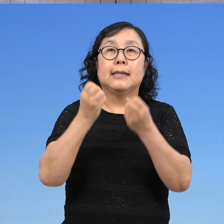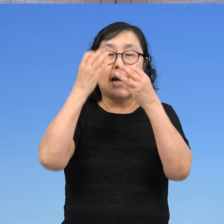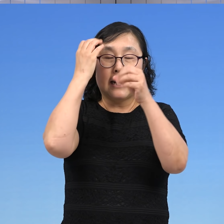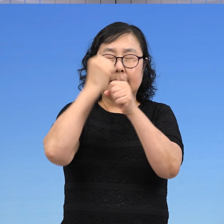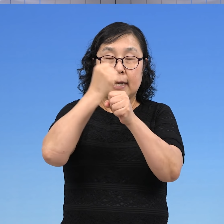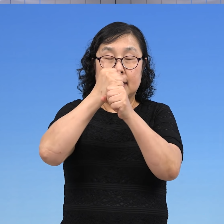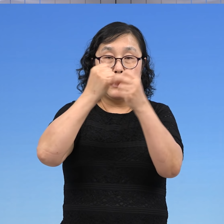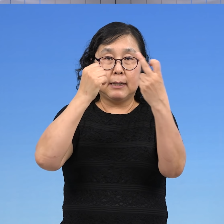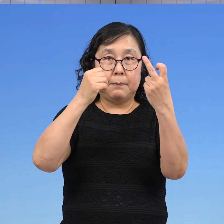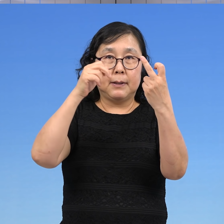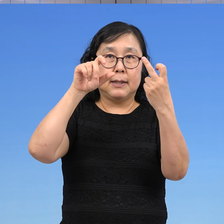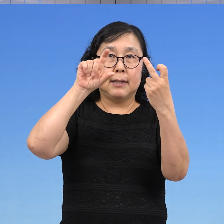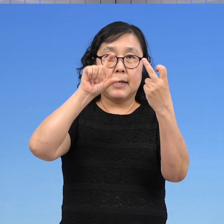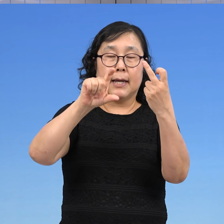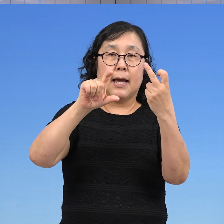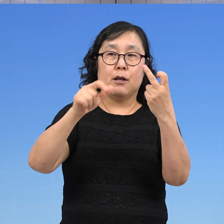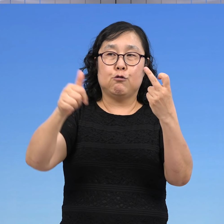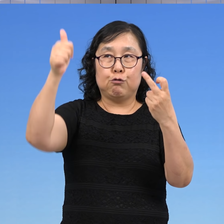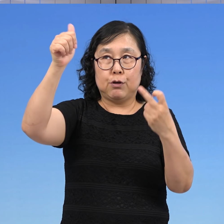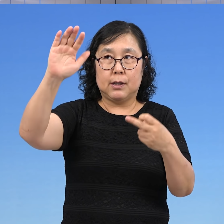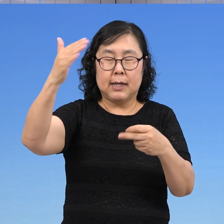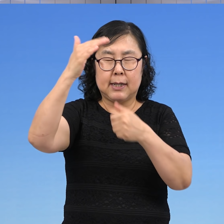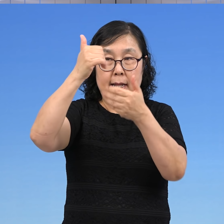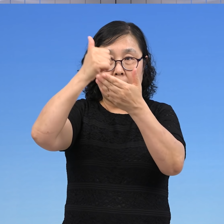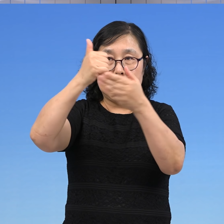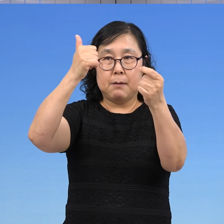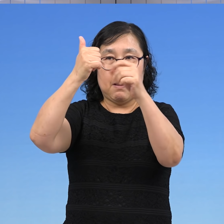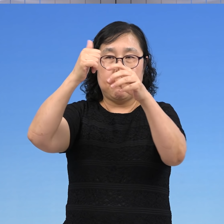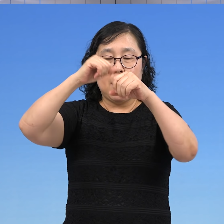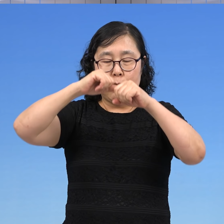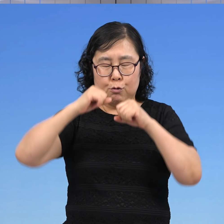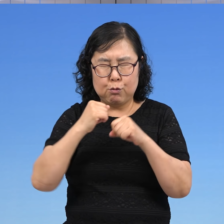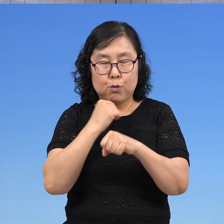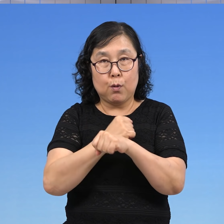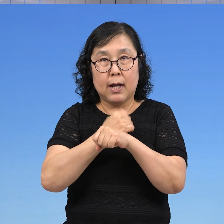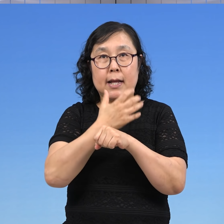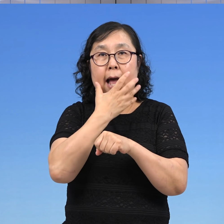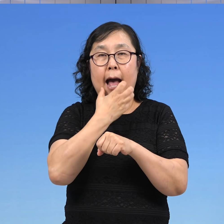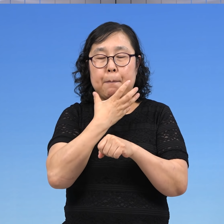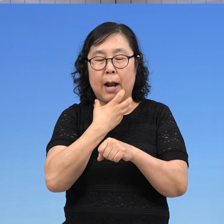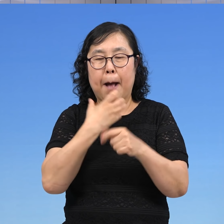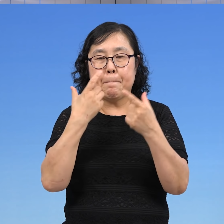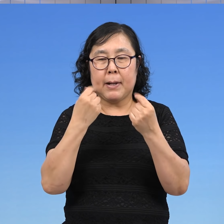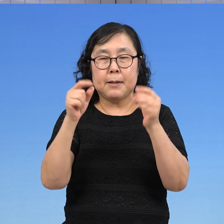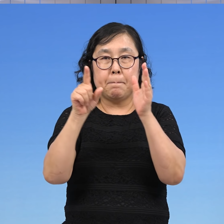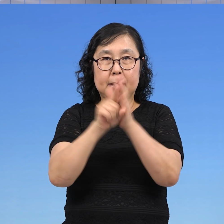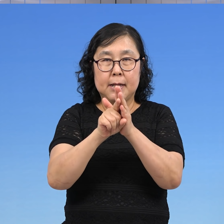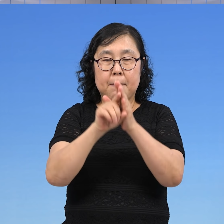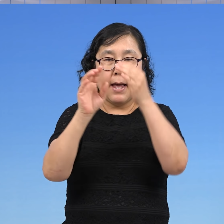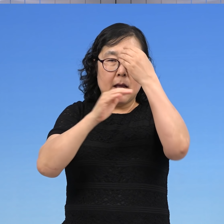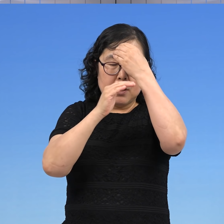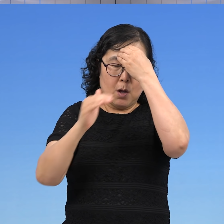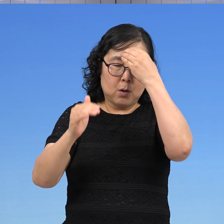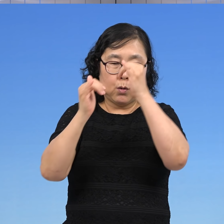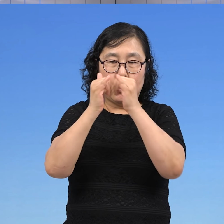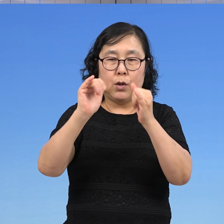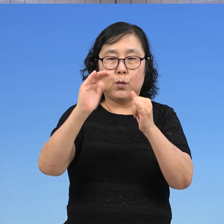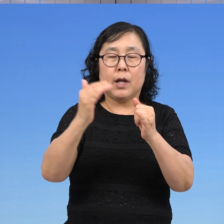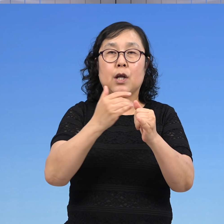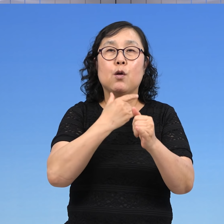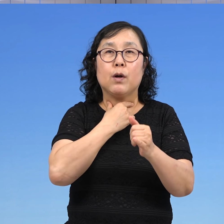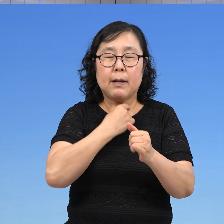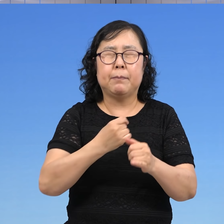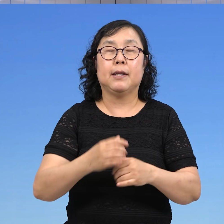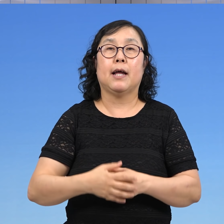추도 하시는 하나님 앞에 순종하는 아브라함과 같은 믿음의 성도님들 되시기를 주님 이름으로